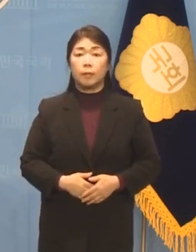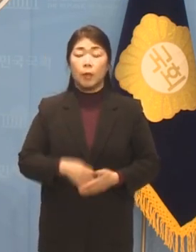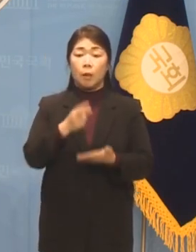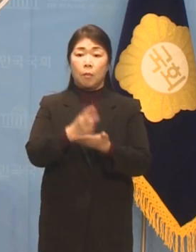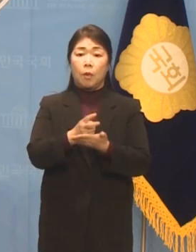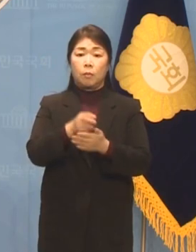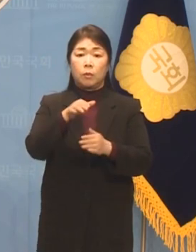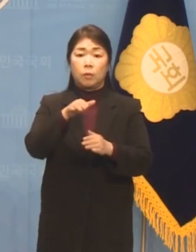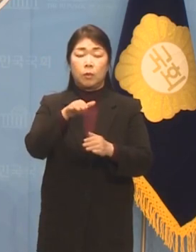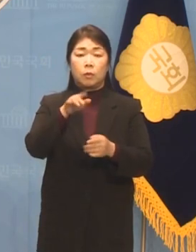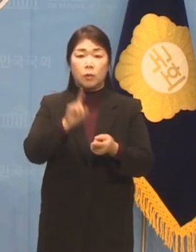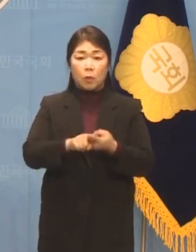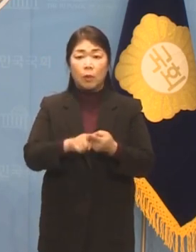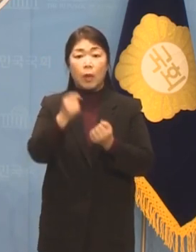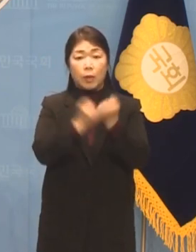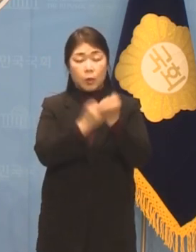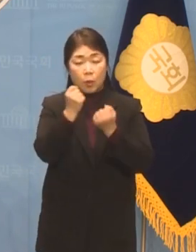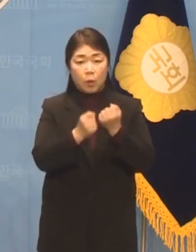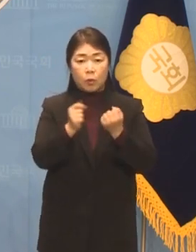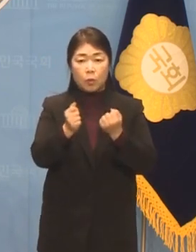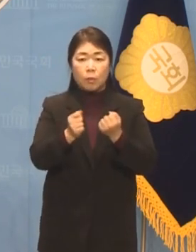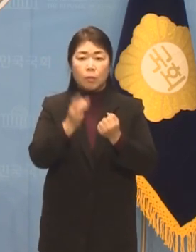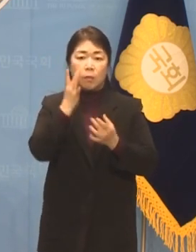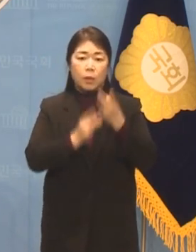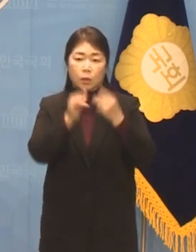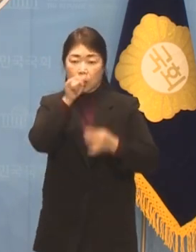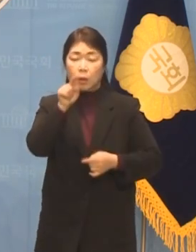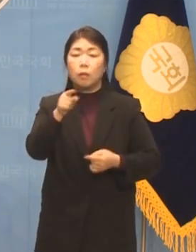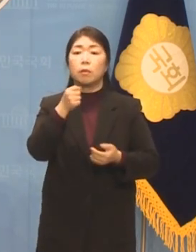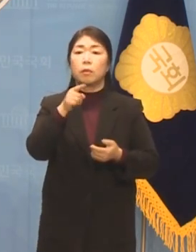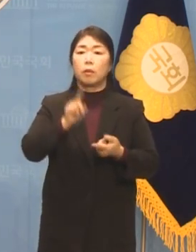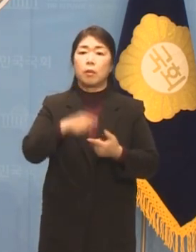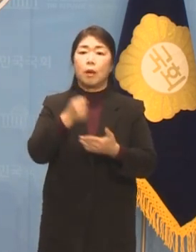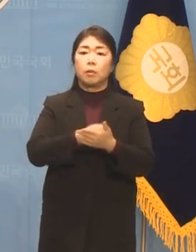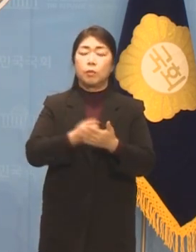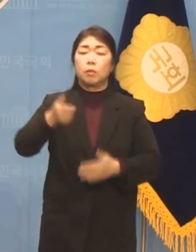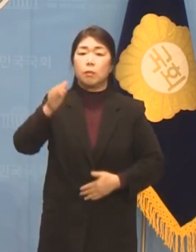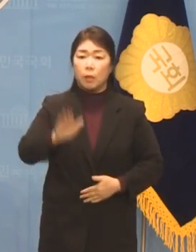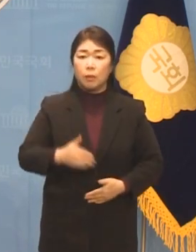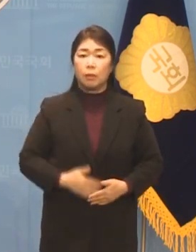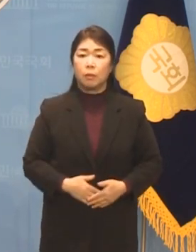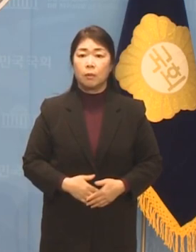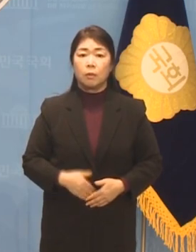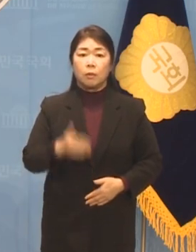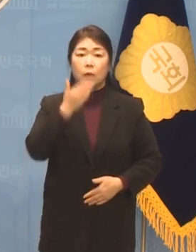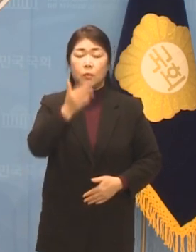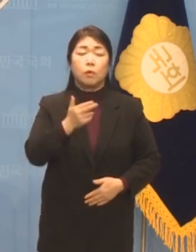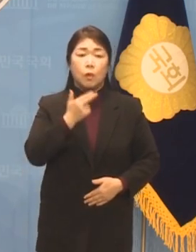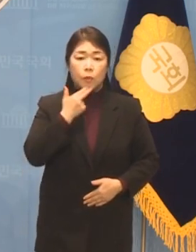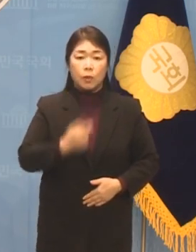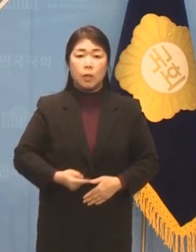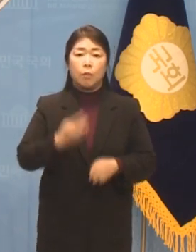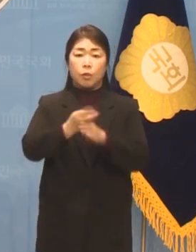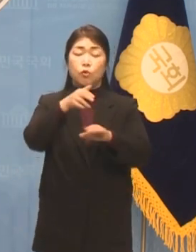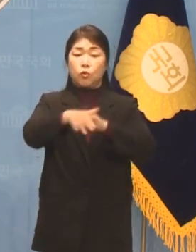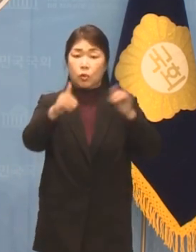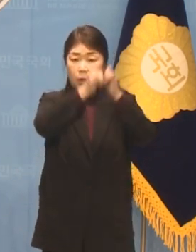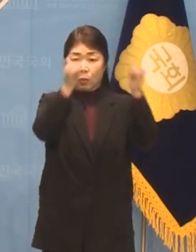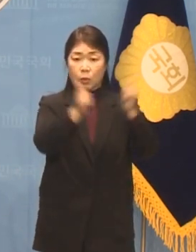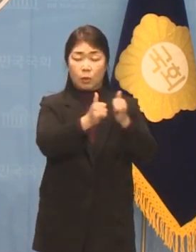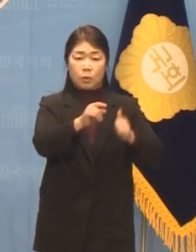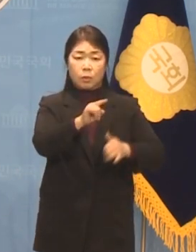그런 인정이 안 된 부분이 물론 아쉽기는 하지만 정말 있을 수는 없는 민주주의 사회에서 특히